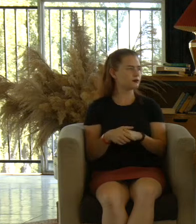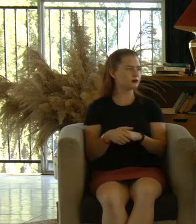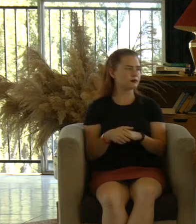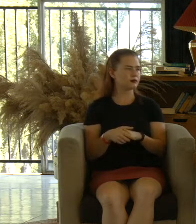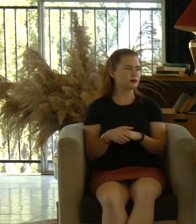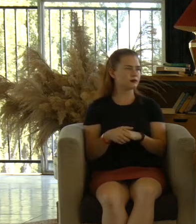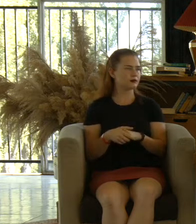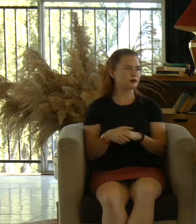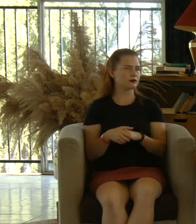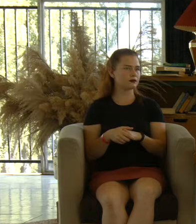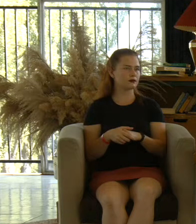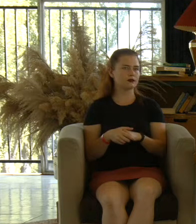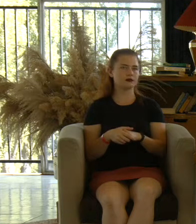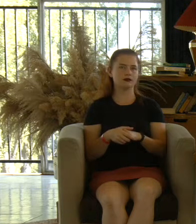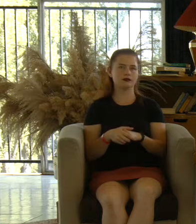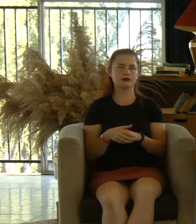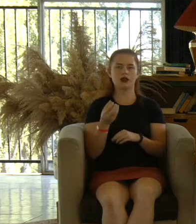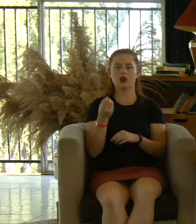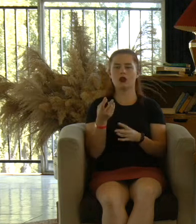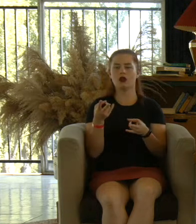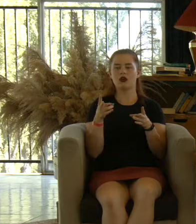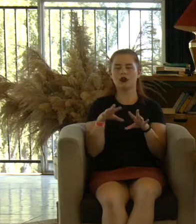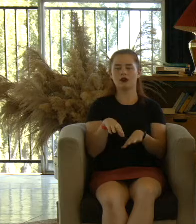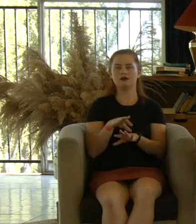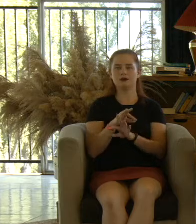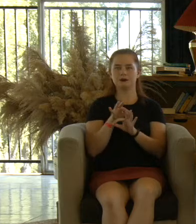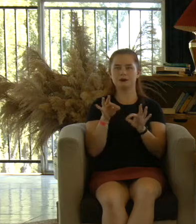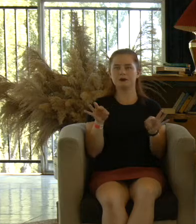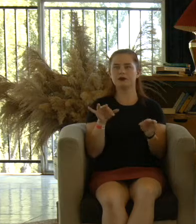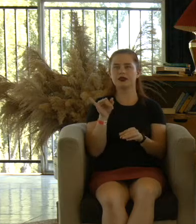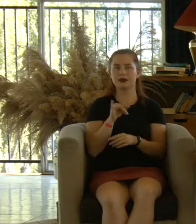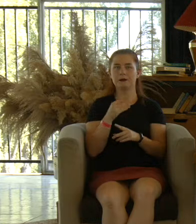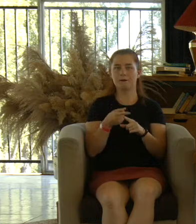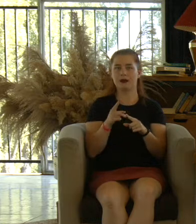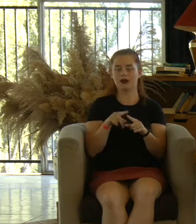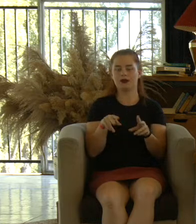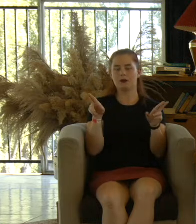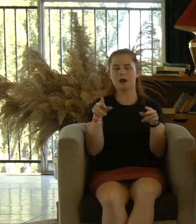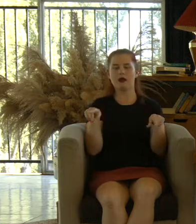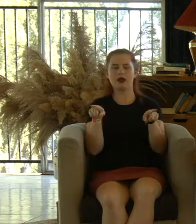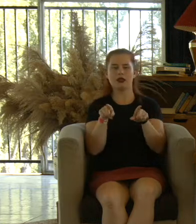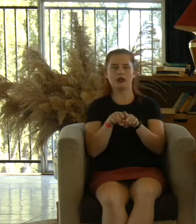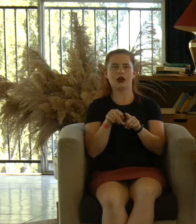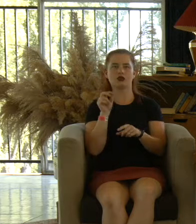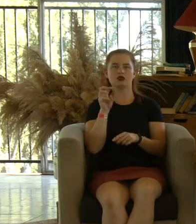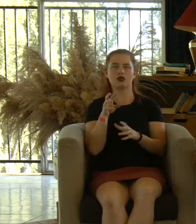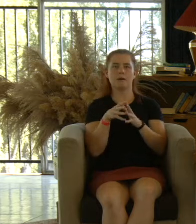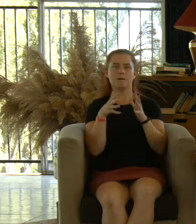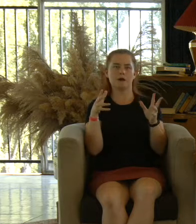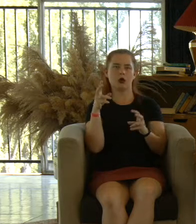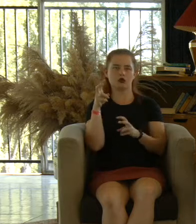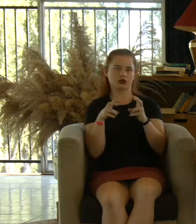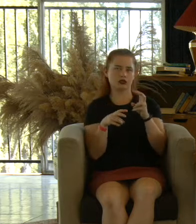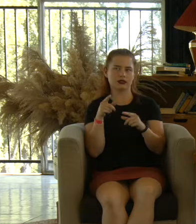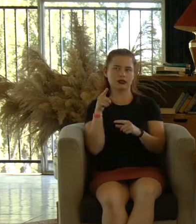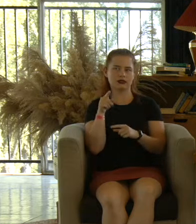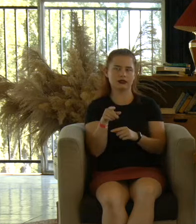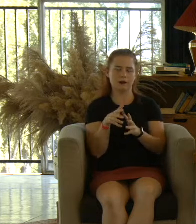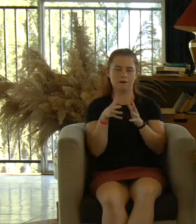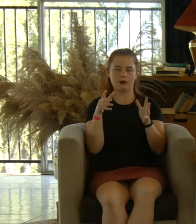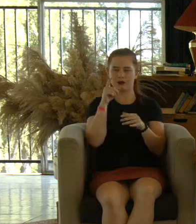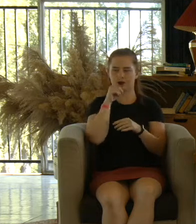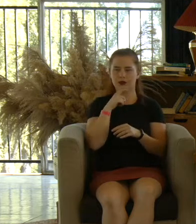Так, с этим даже еще осталось. Замечательно. Поэтому, смотрите, принцип такой. Вот, чем больше завод, тем больше непонятно, что там